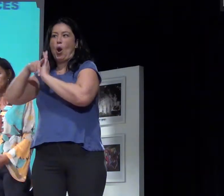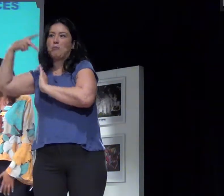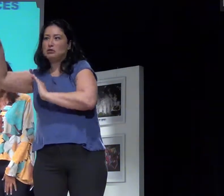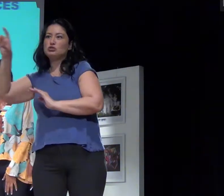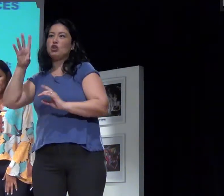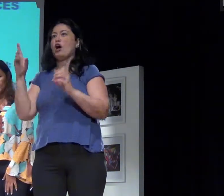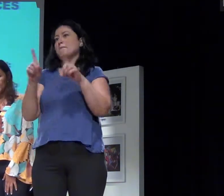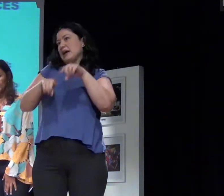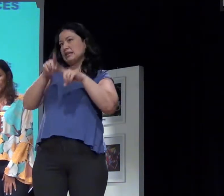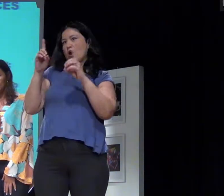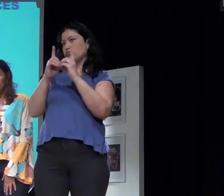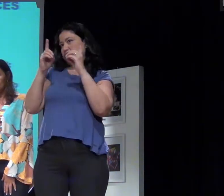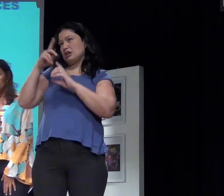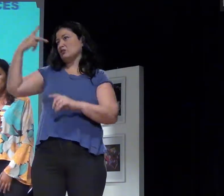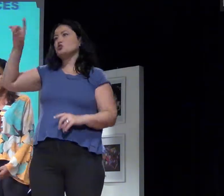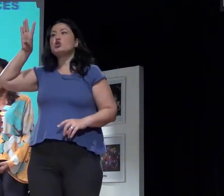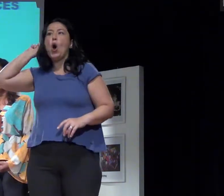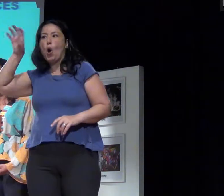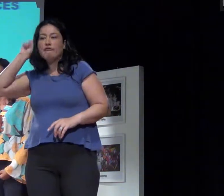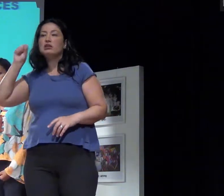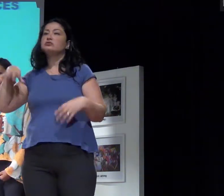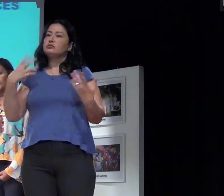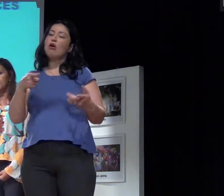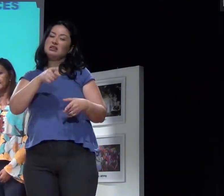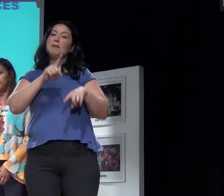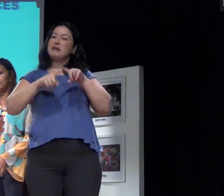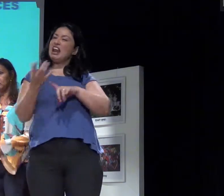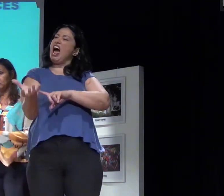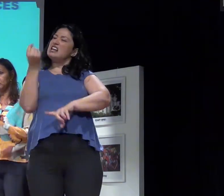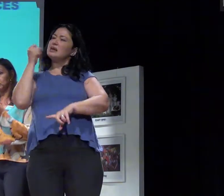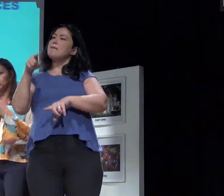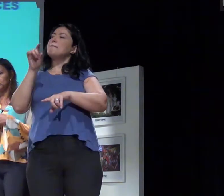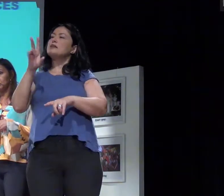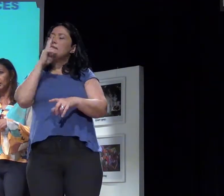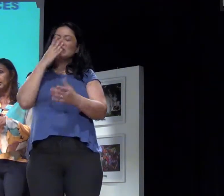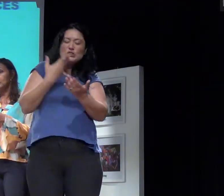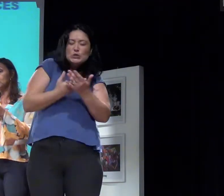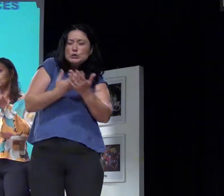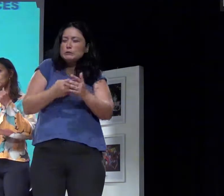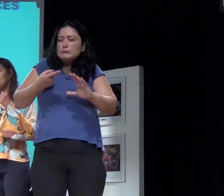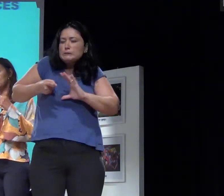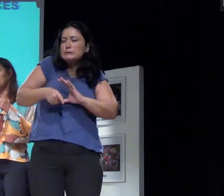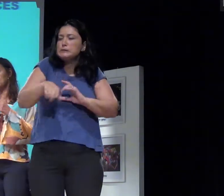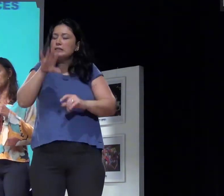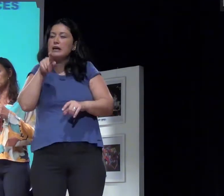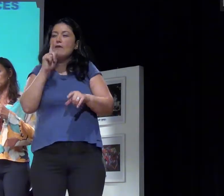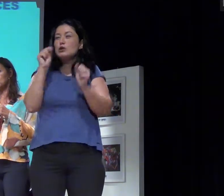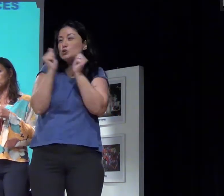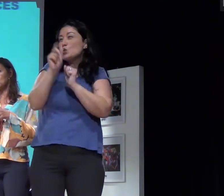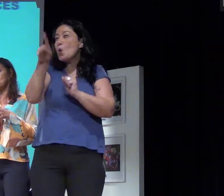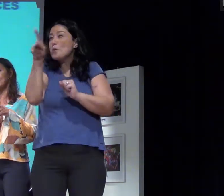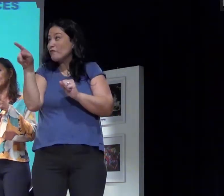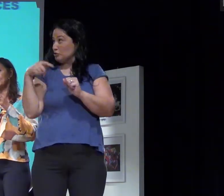as escolas de ouvintes, né? Então, a escola recebe esse material, mas é feito todo um estudo, e, juntamente com o professor